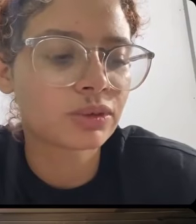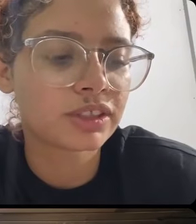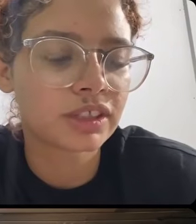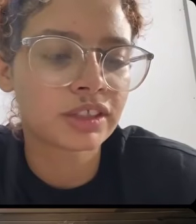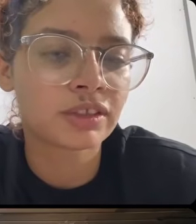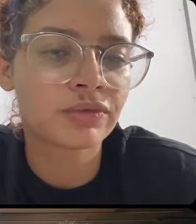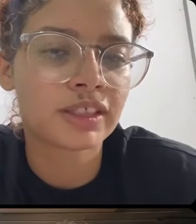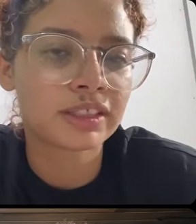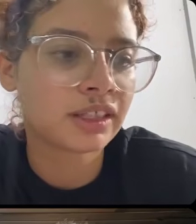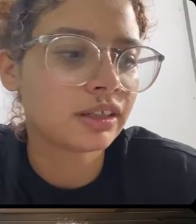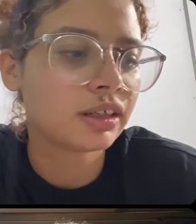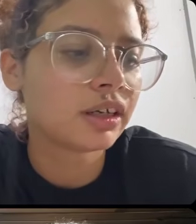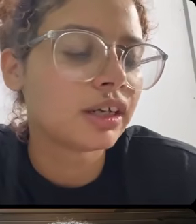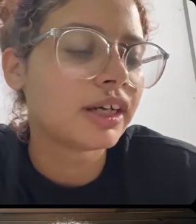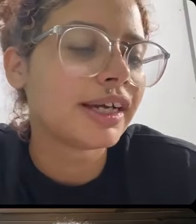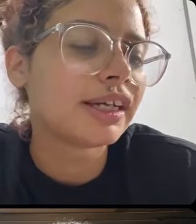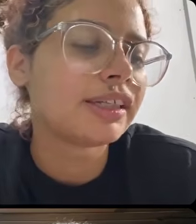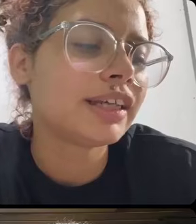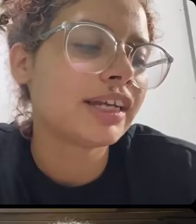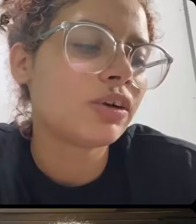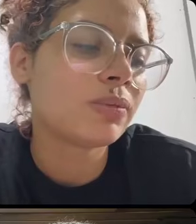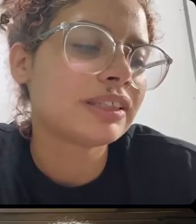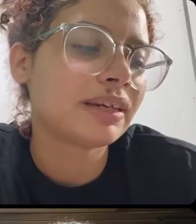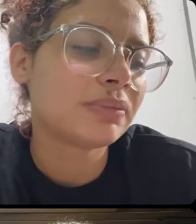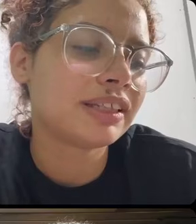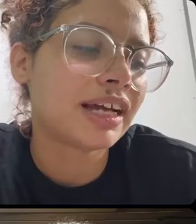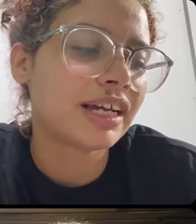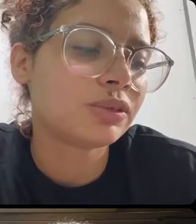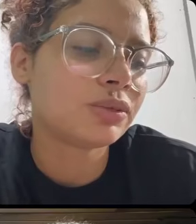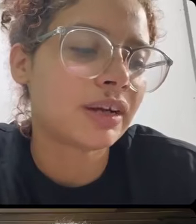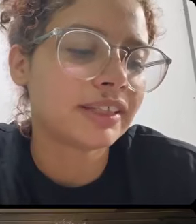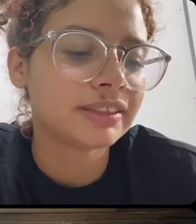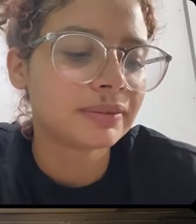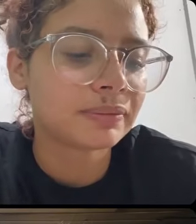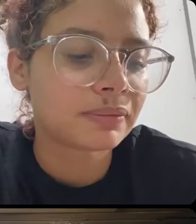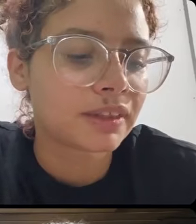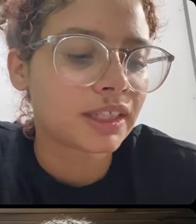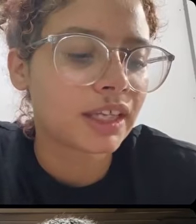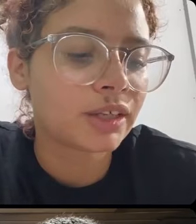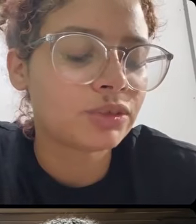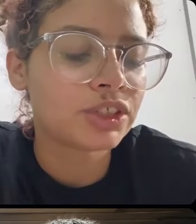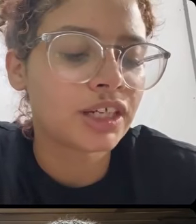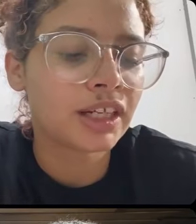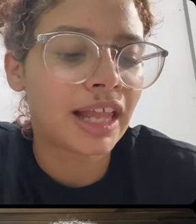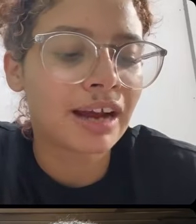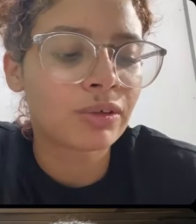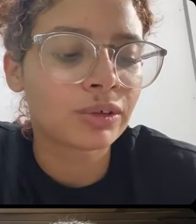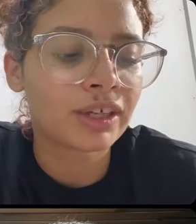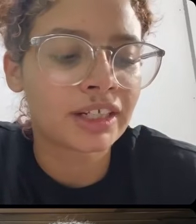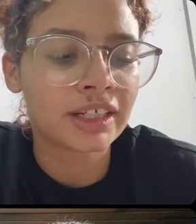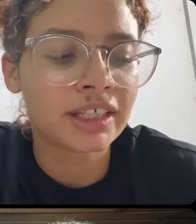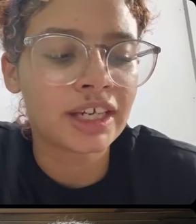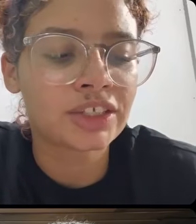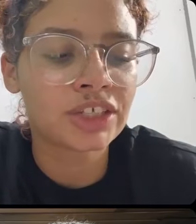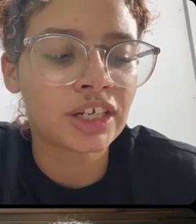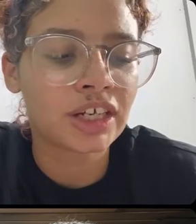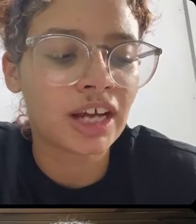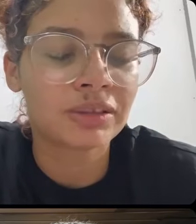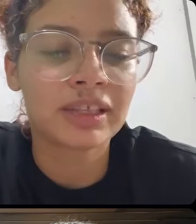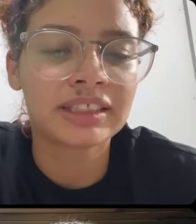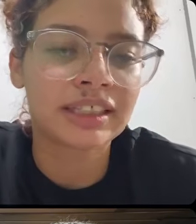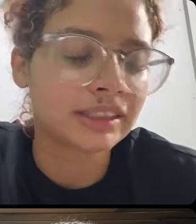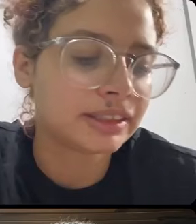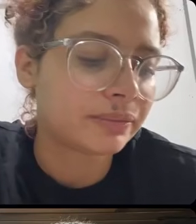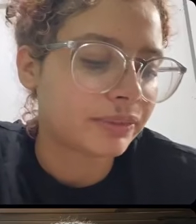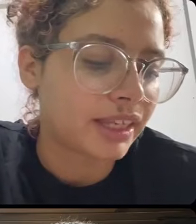fazer algumas coisas em questão financeira. E aí comecei a pintar e tudo mais. E aí um dia lá, quando eu era líder